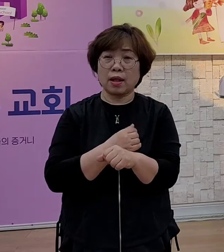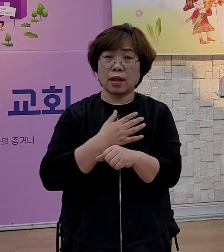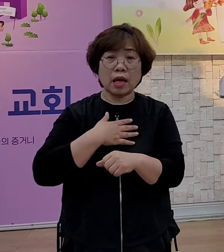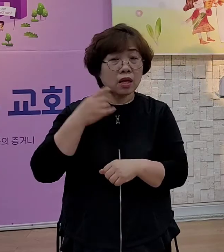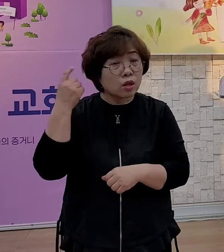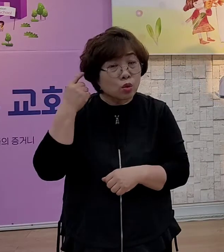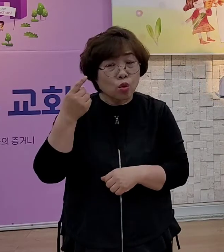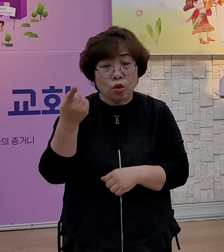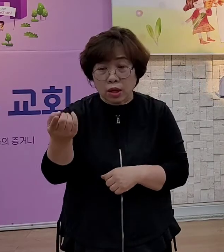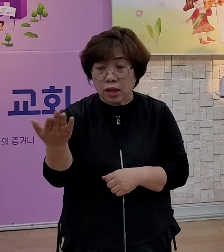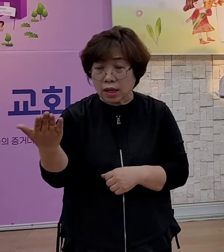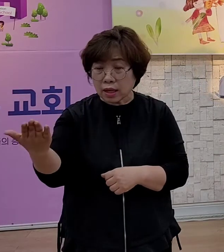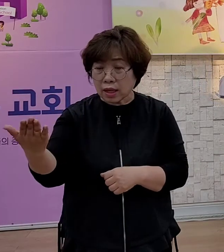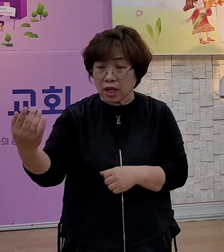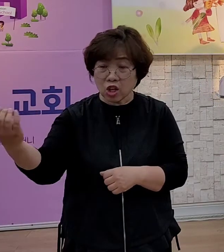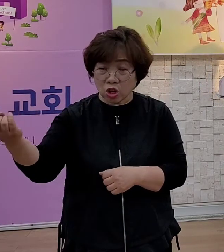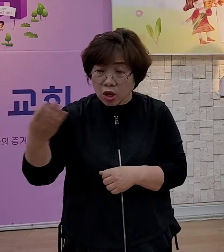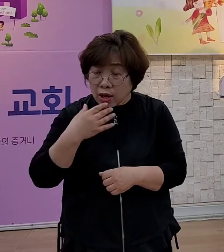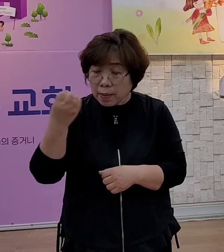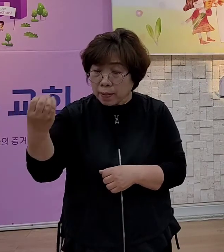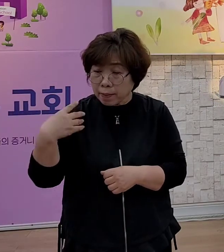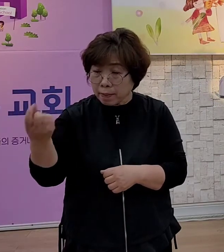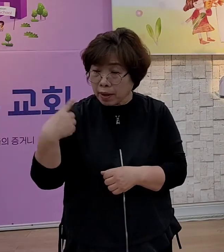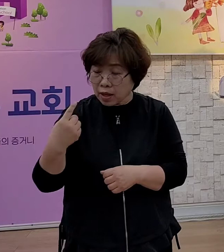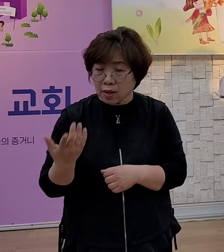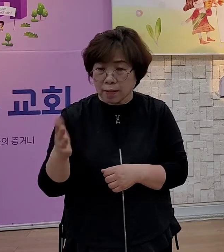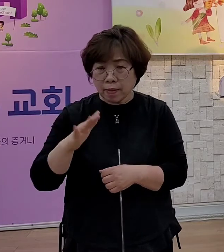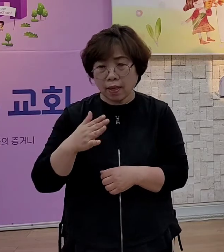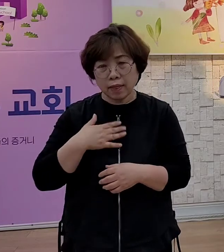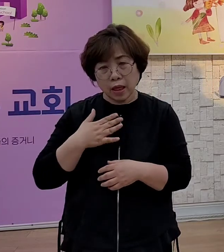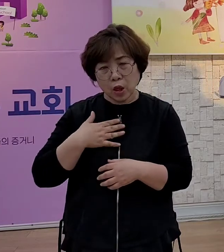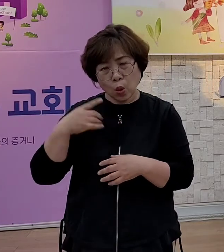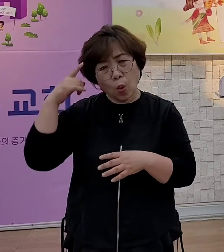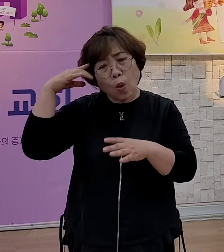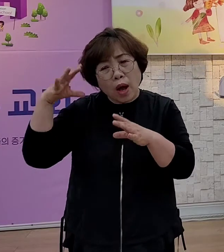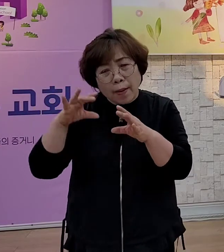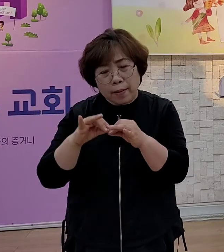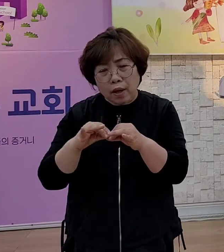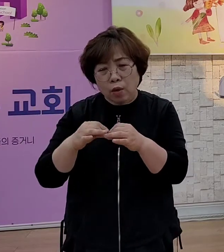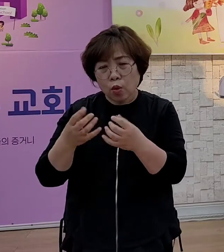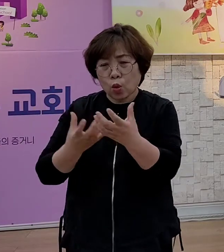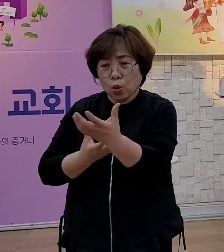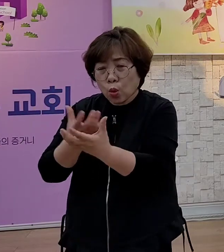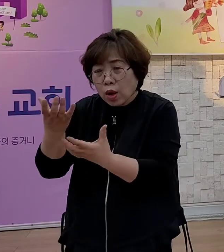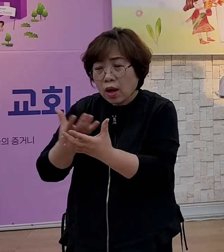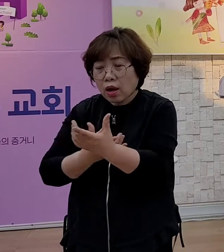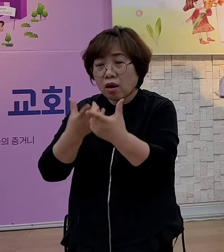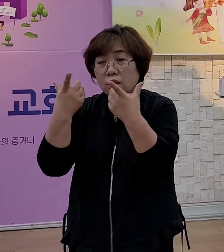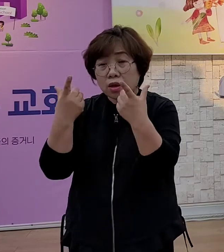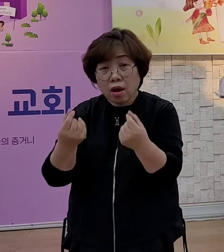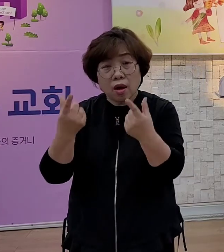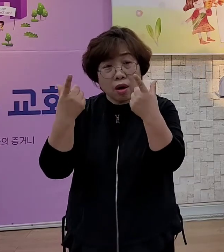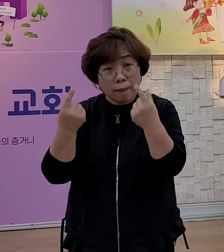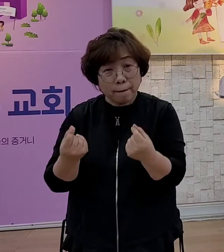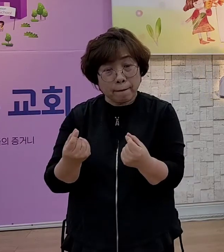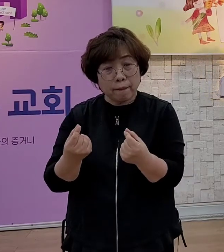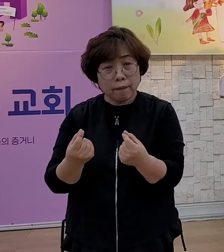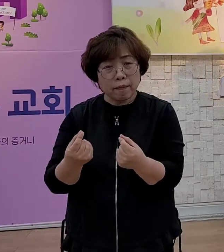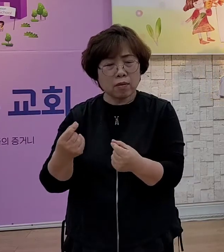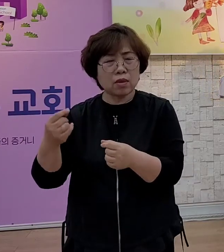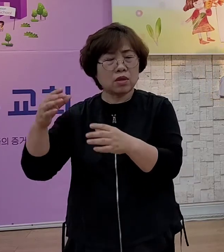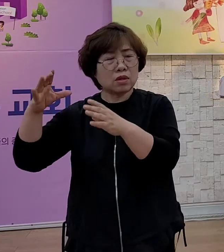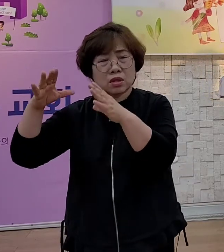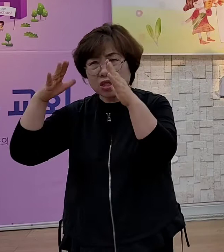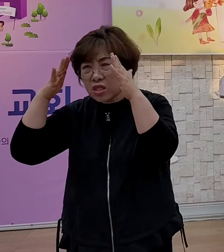사람의 마음에 들어갔다 나왔다 하면서 그 감정도 왔다 갔다 하면서 동화되어 가면서 하는 공감하면서